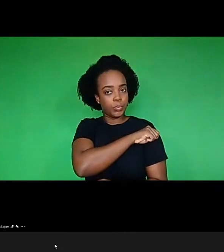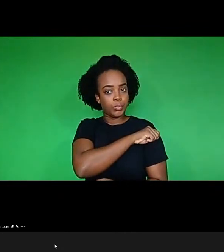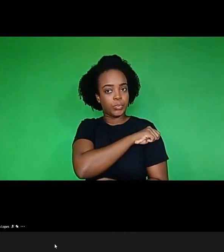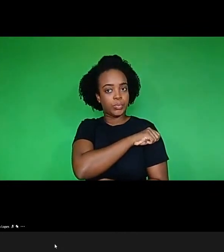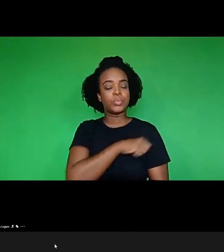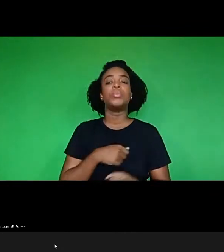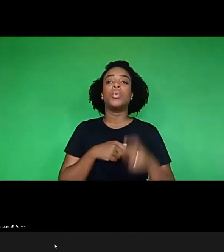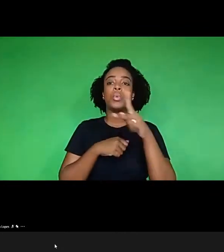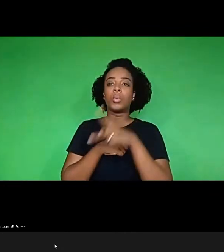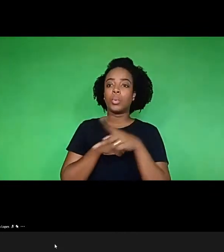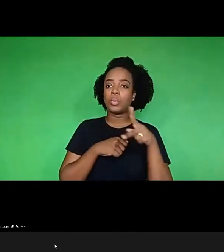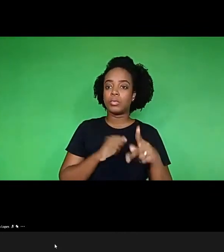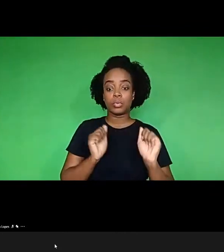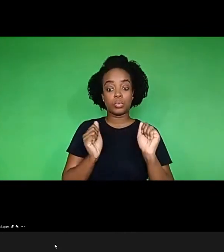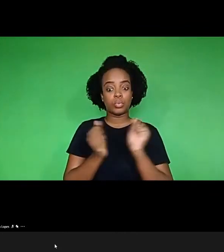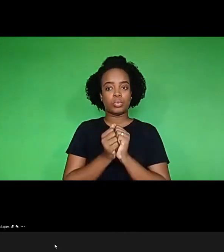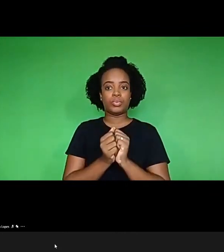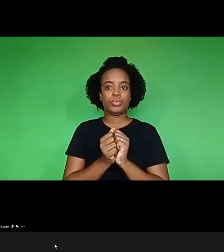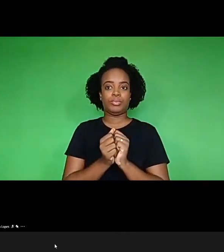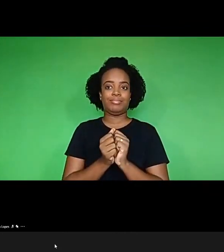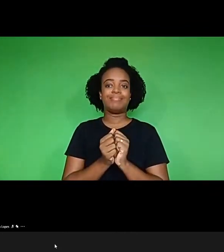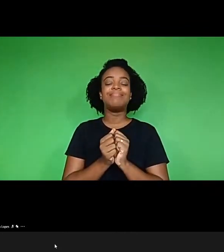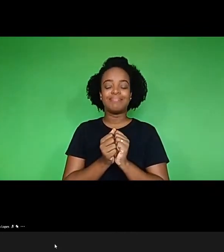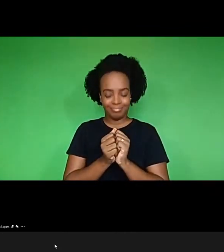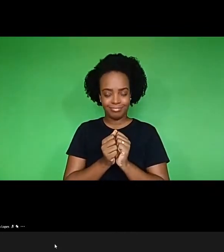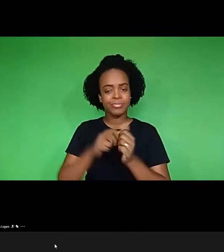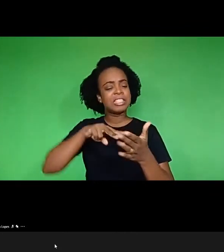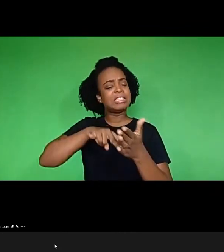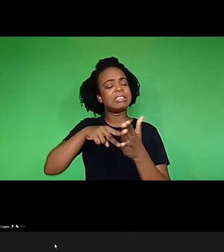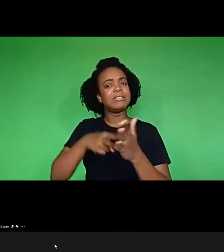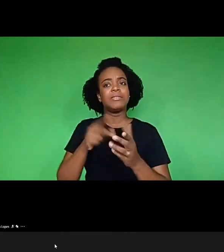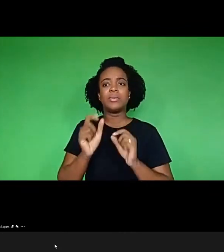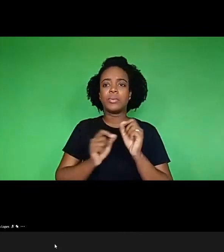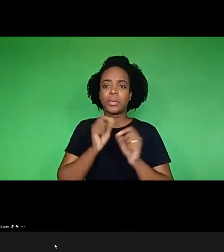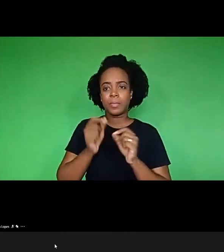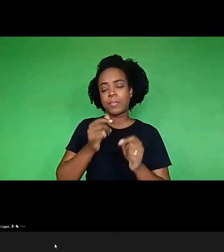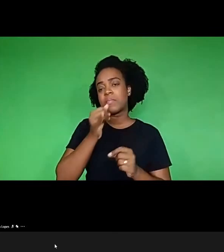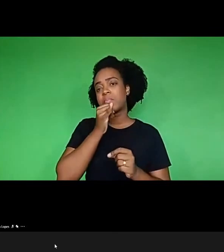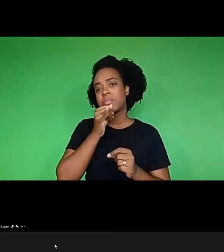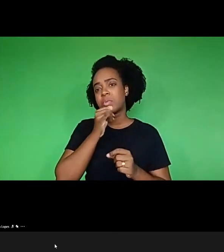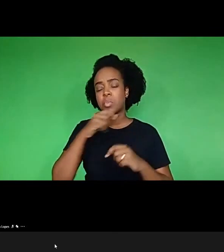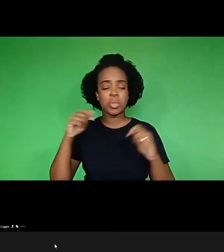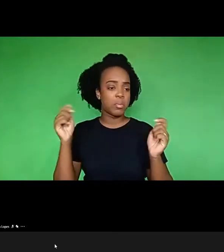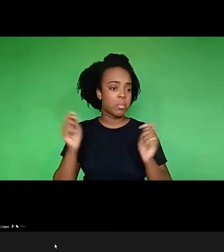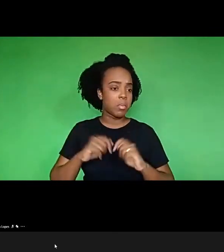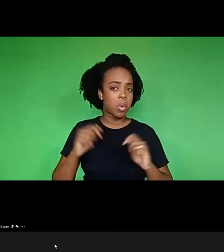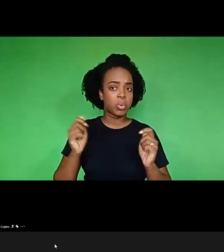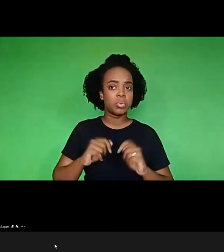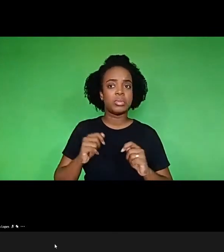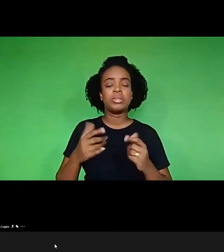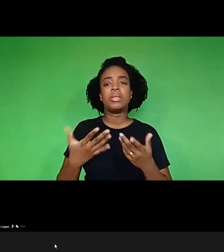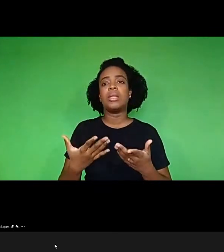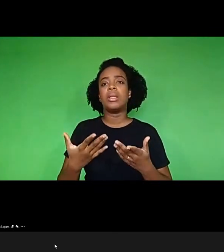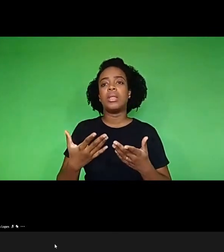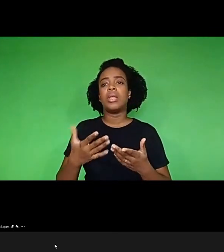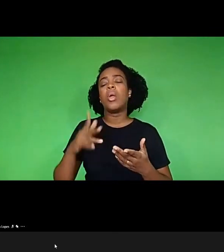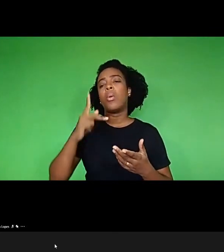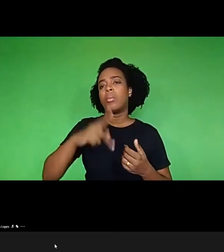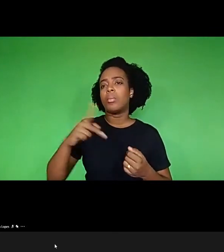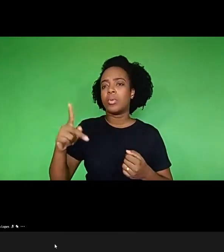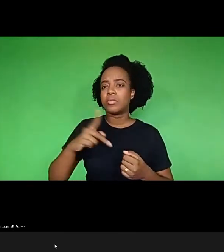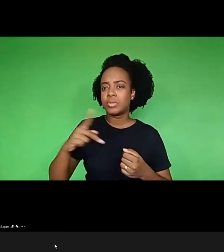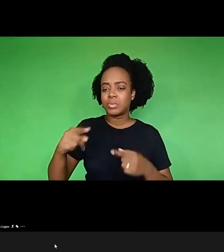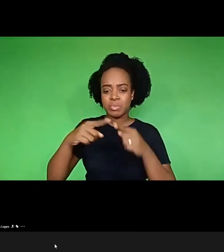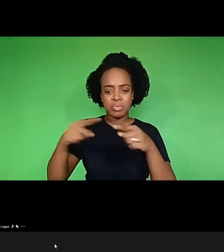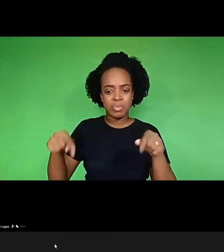Ou seja, o professor ele pode fazer um fórum online, pode entrar numa sala virtual do jeito que a gente